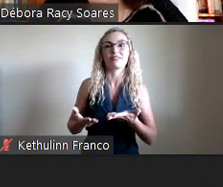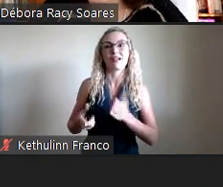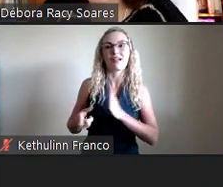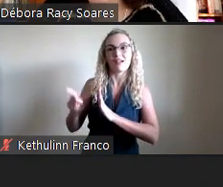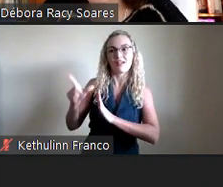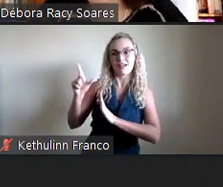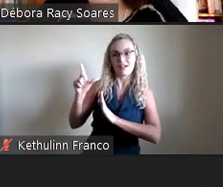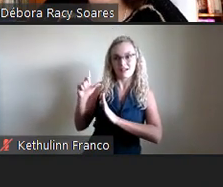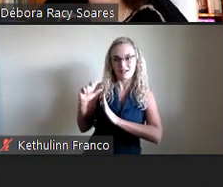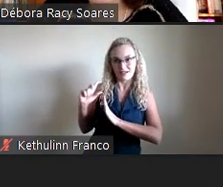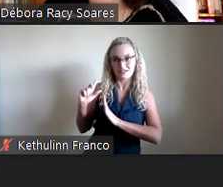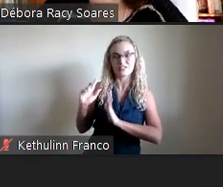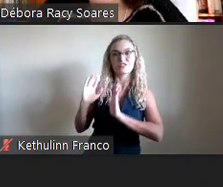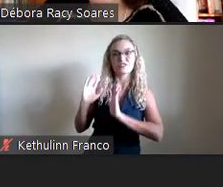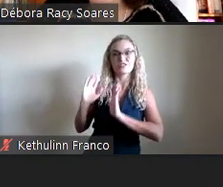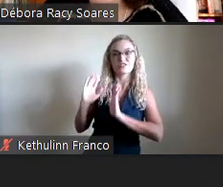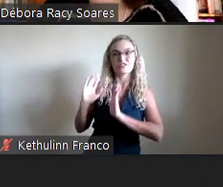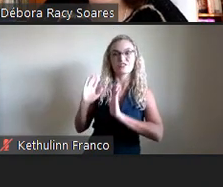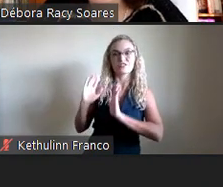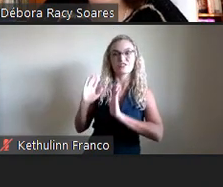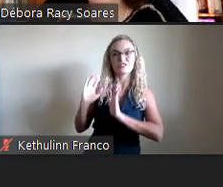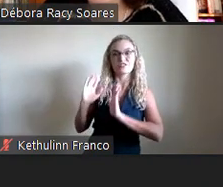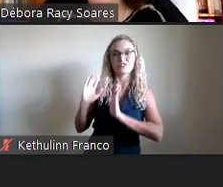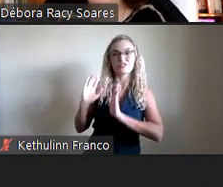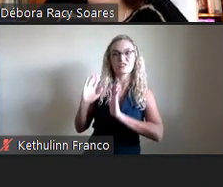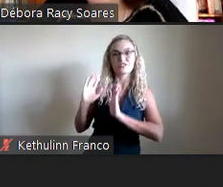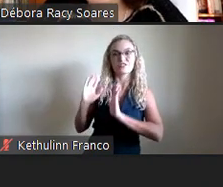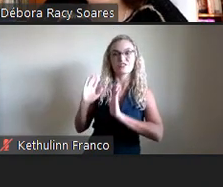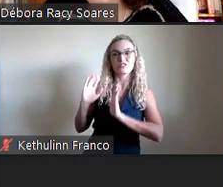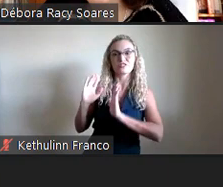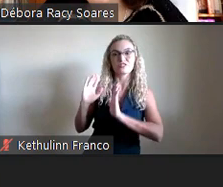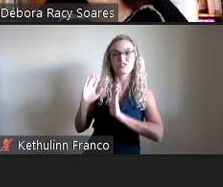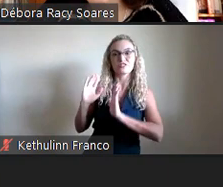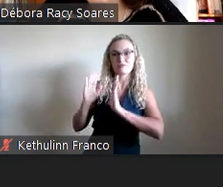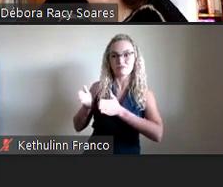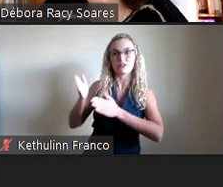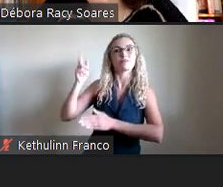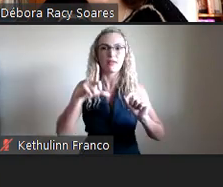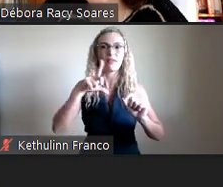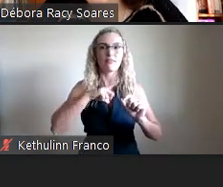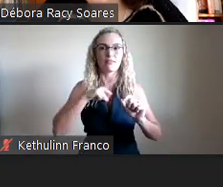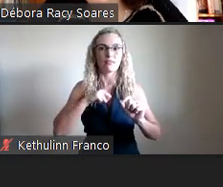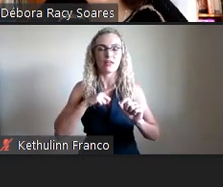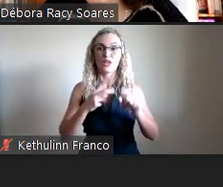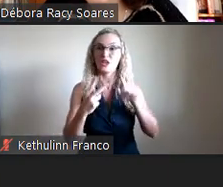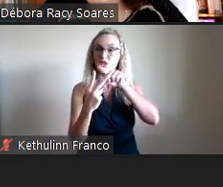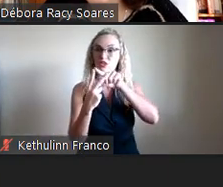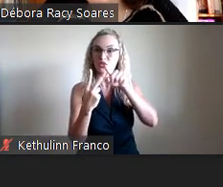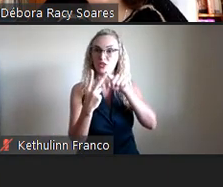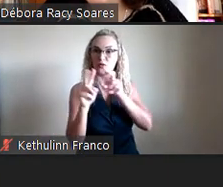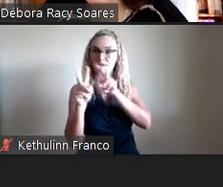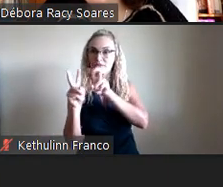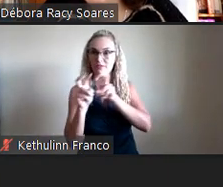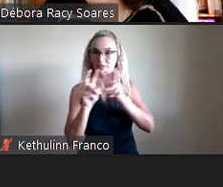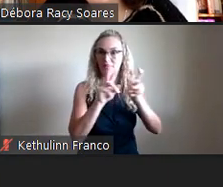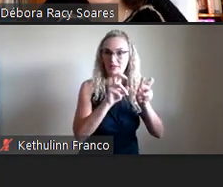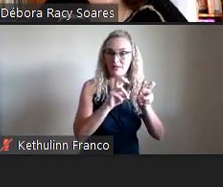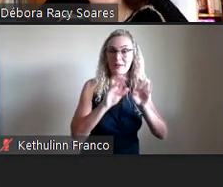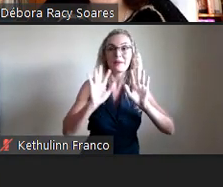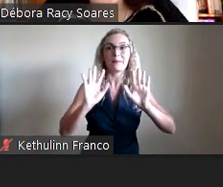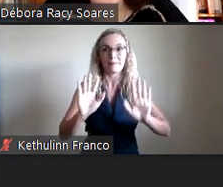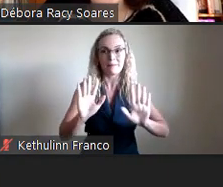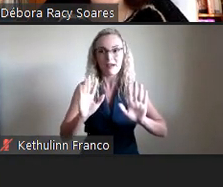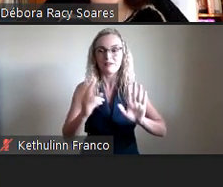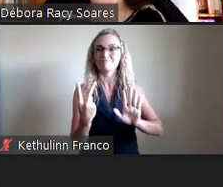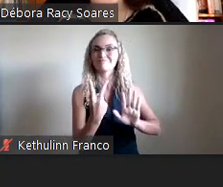temas diferentes, a nossa temática ela vai ao encontro do sujeito surdo,